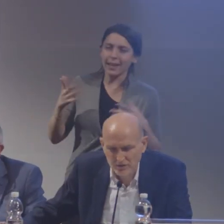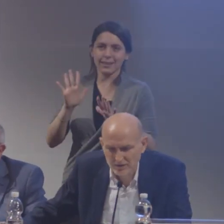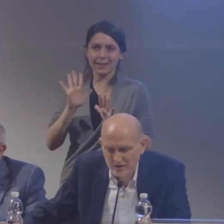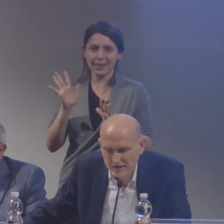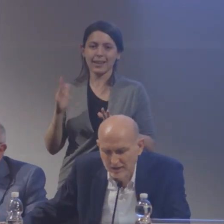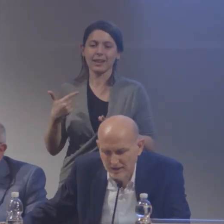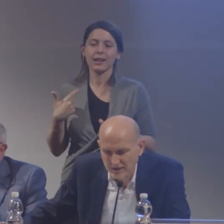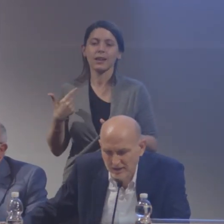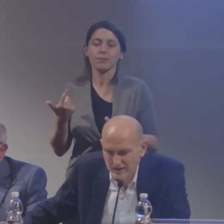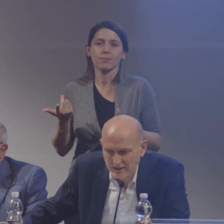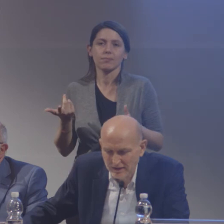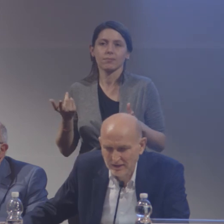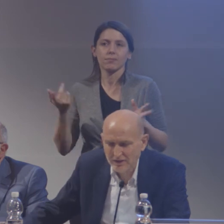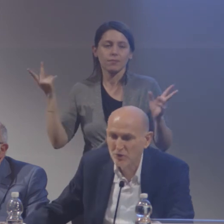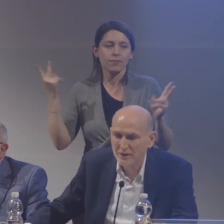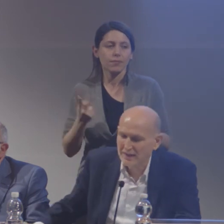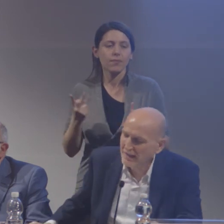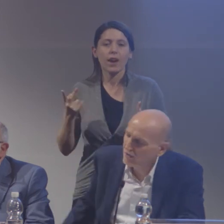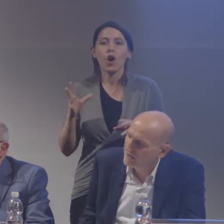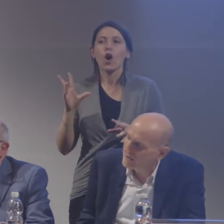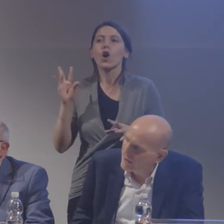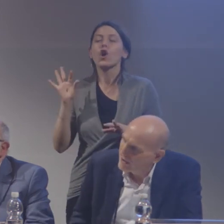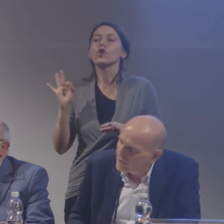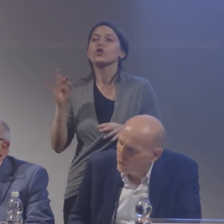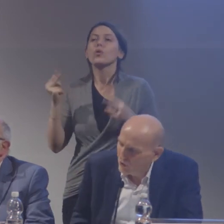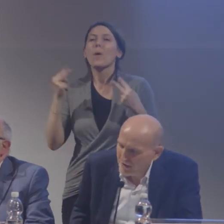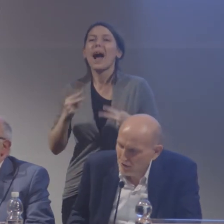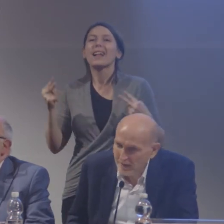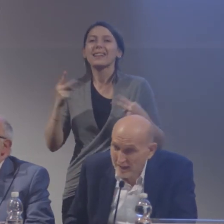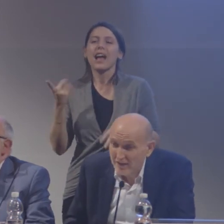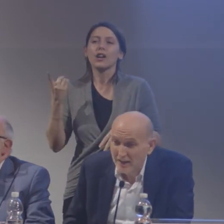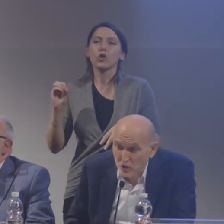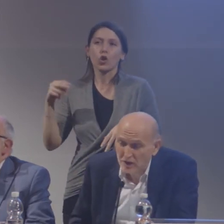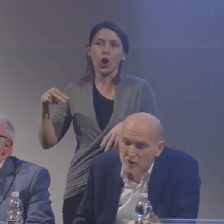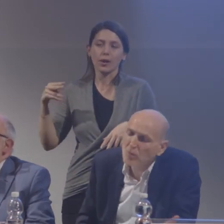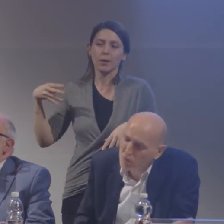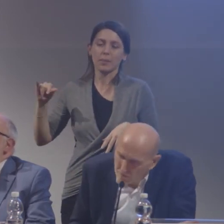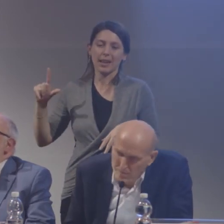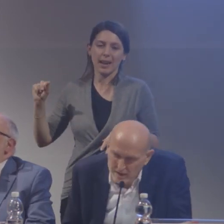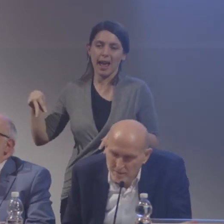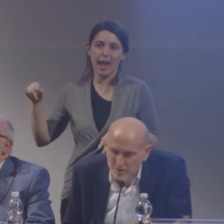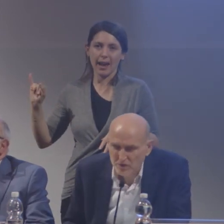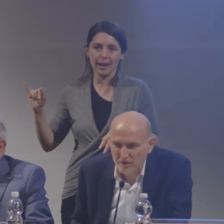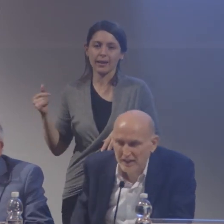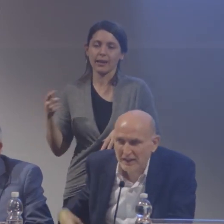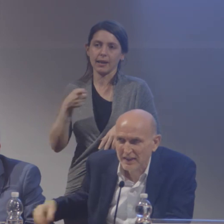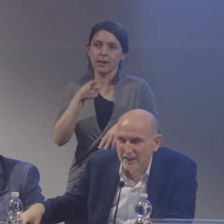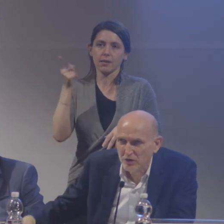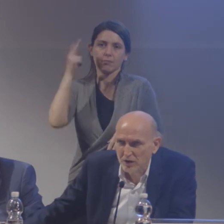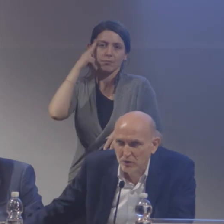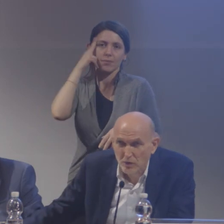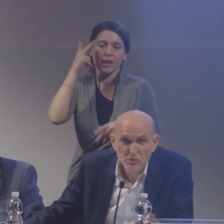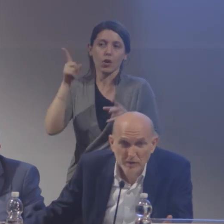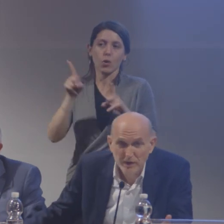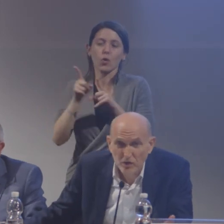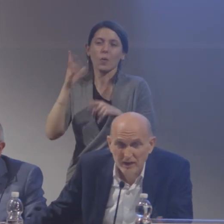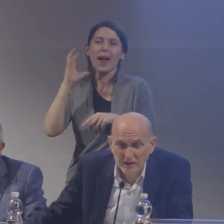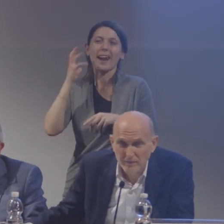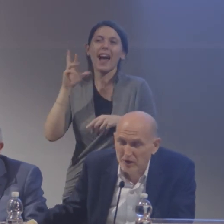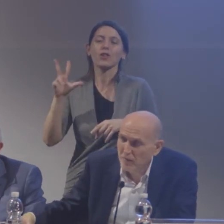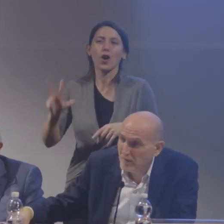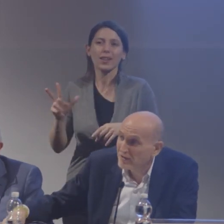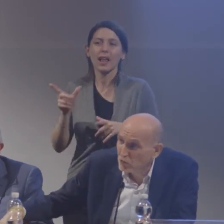caso il cinquantenario di Don Lorenzo Milani viene ricordato molto, per esempio, devo dire, anche da Radio 3 con un lavoro sulle